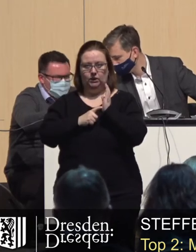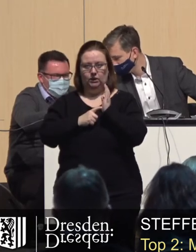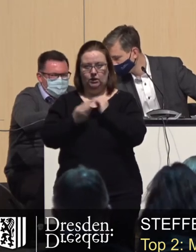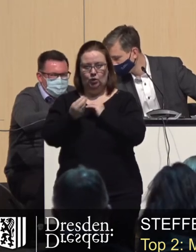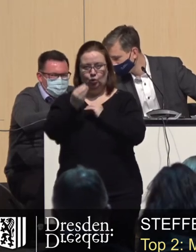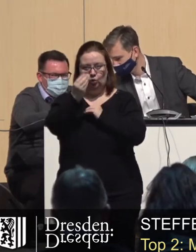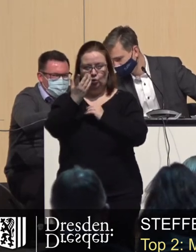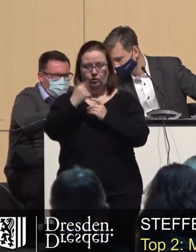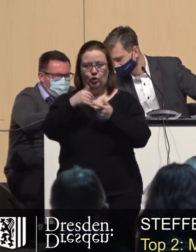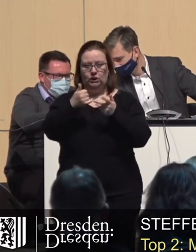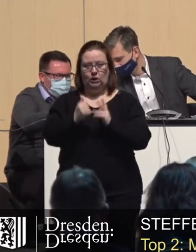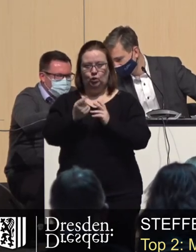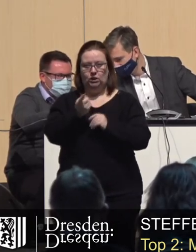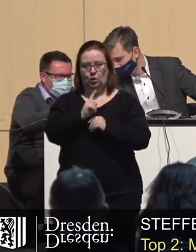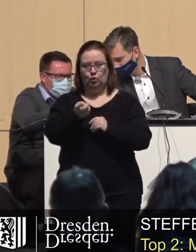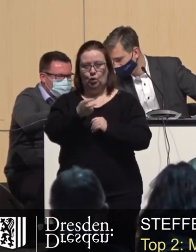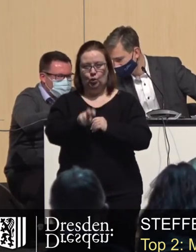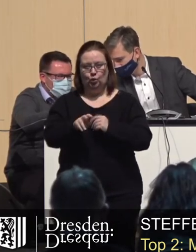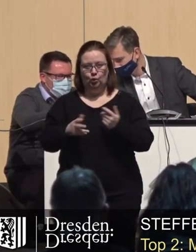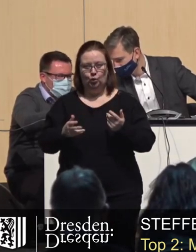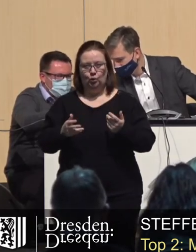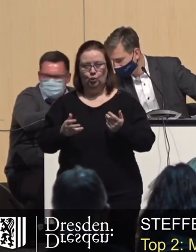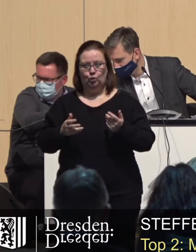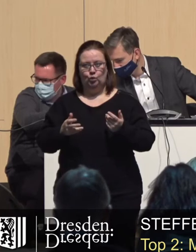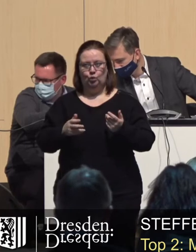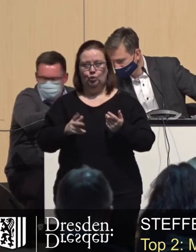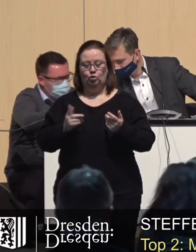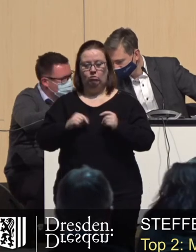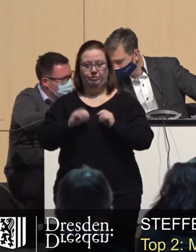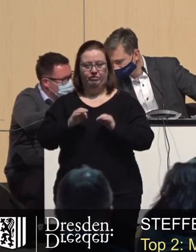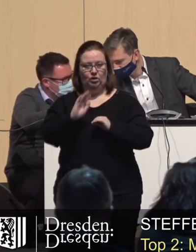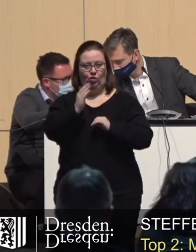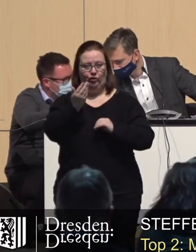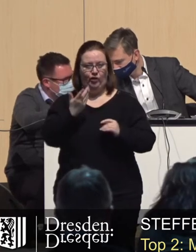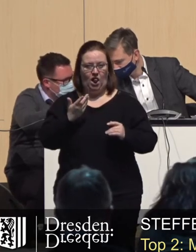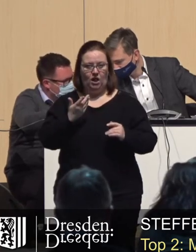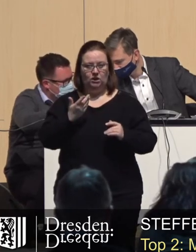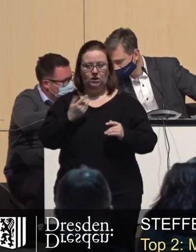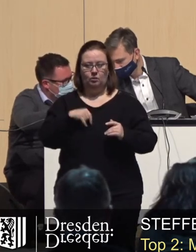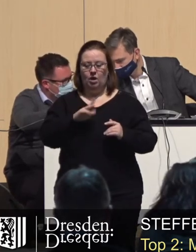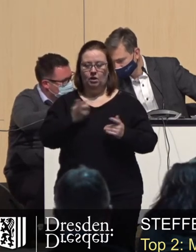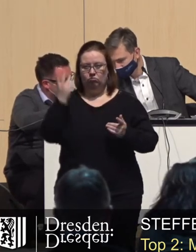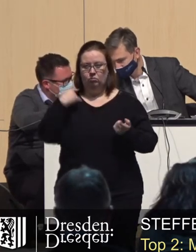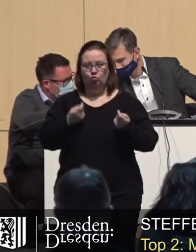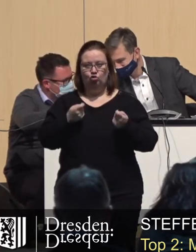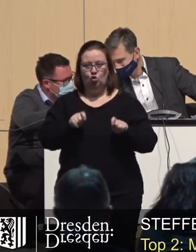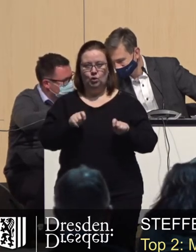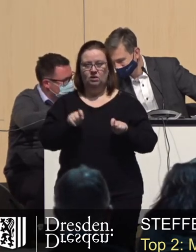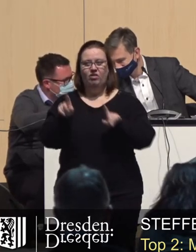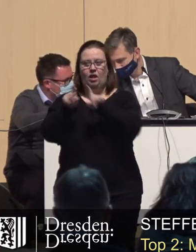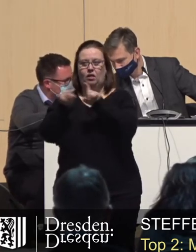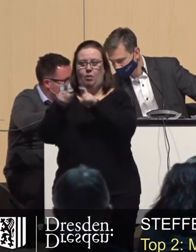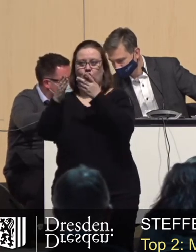auflaufen können, in Höhe von 600.000 Euro. Und dabei ist uns aufgefallen, dass wir bei dem Beschluss die